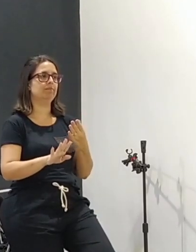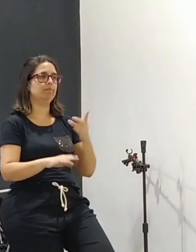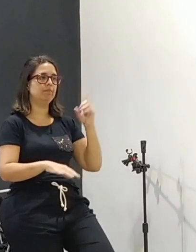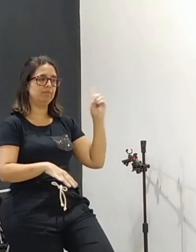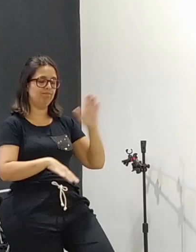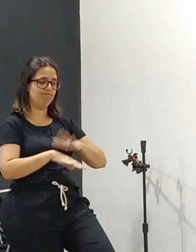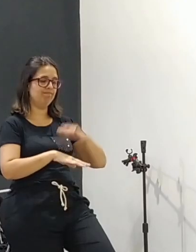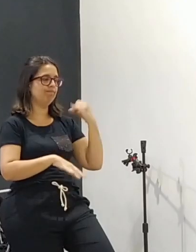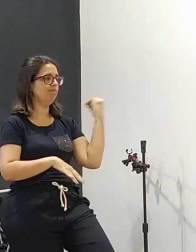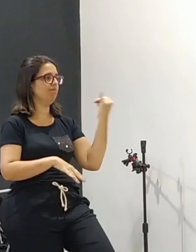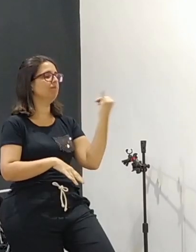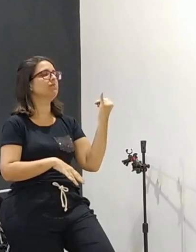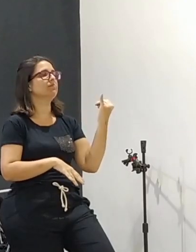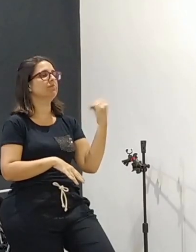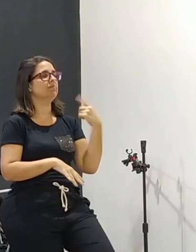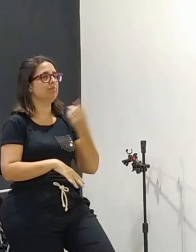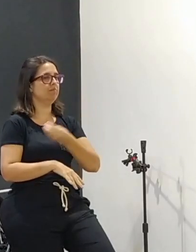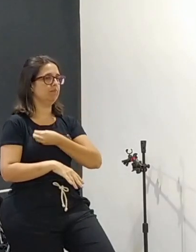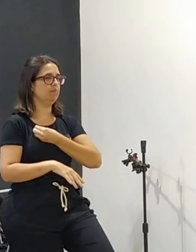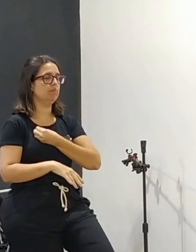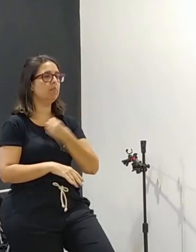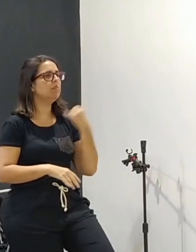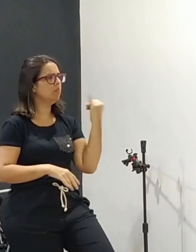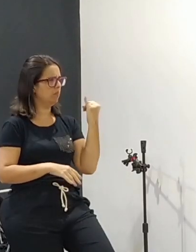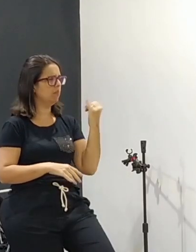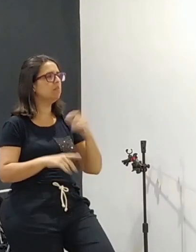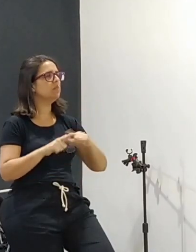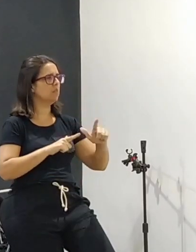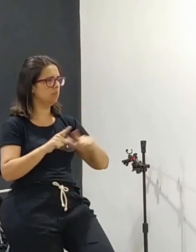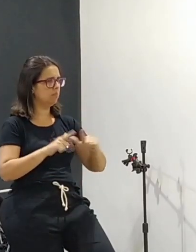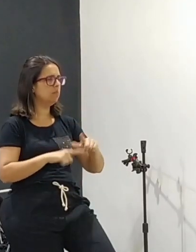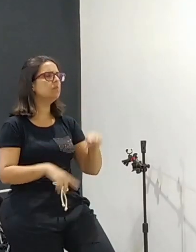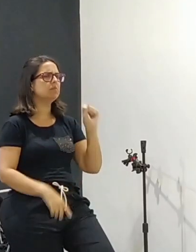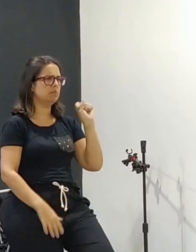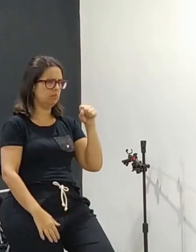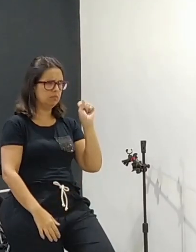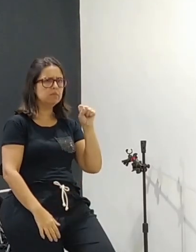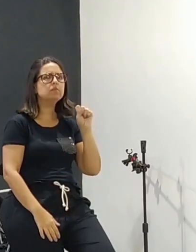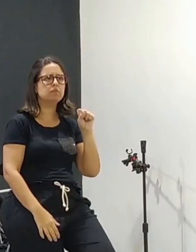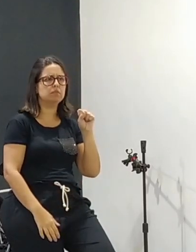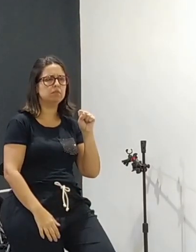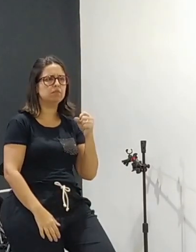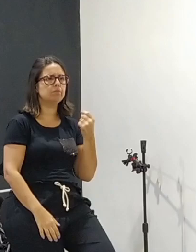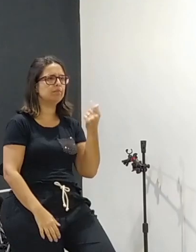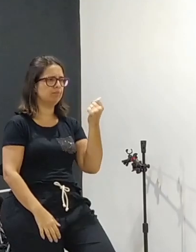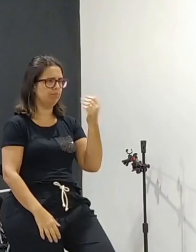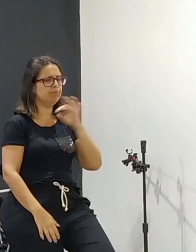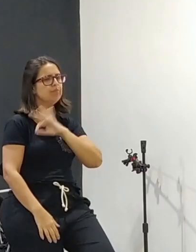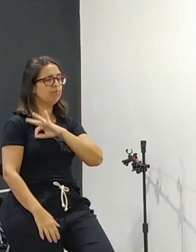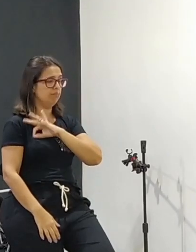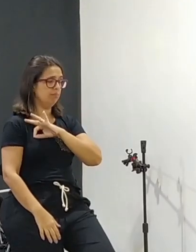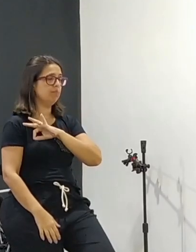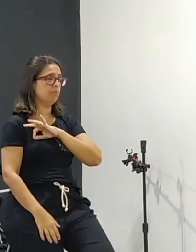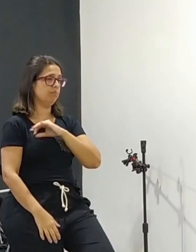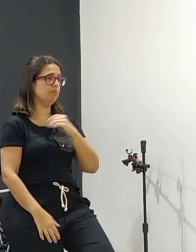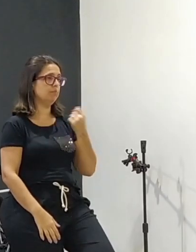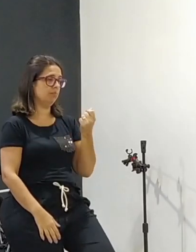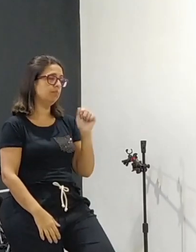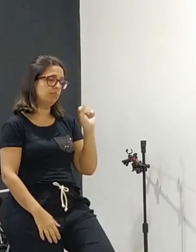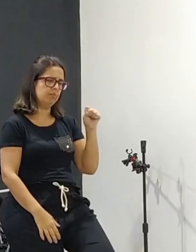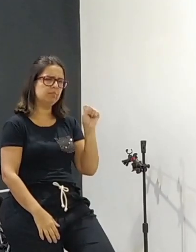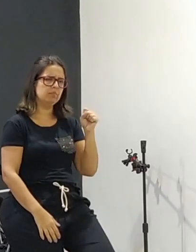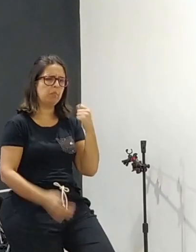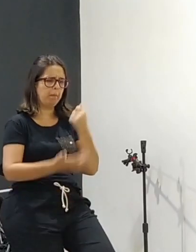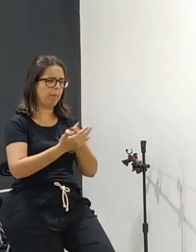Deus. Aleluia. Né? Que é importante trabalhar, irmão, é lógico, todo mundo tem que trabalhar, tem que ganhar dinheiro, né, para sustentar a